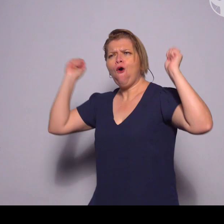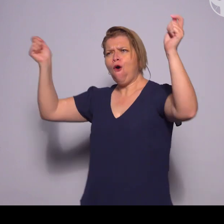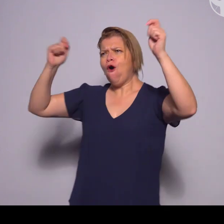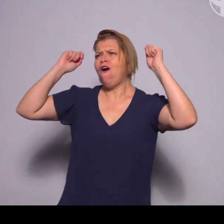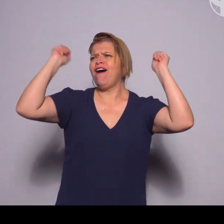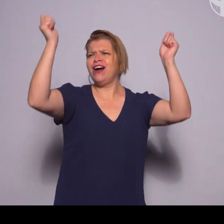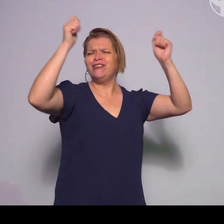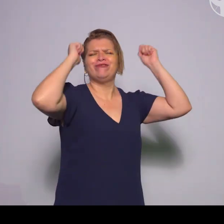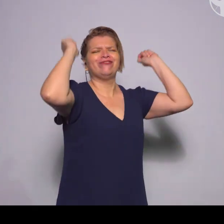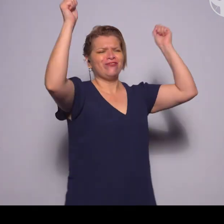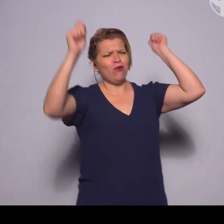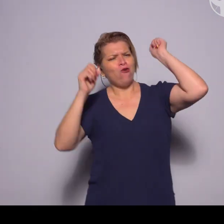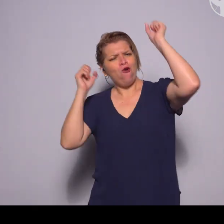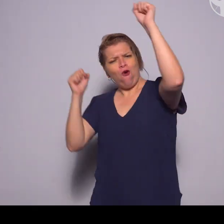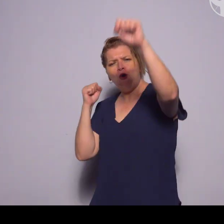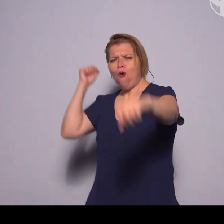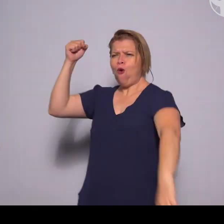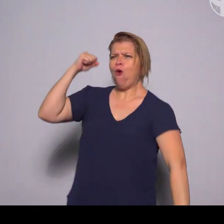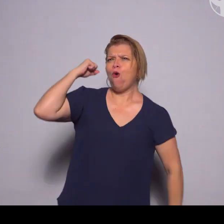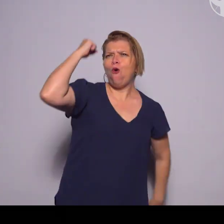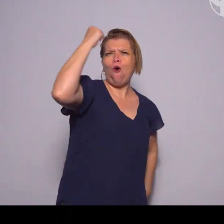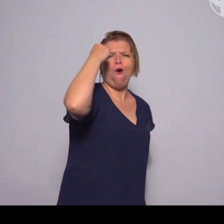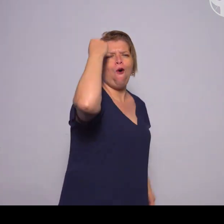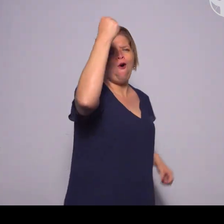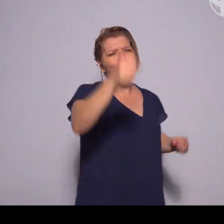celebramos contigo.